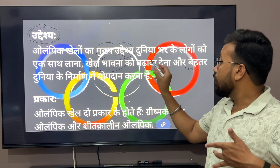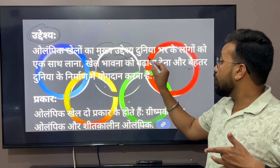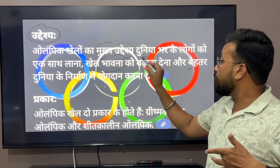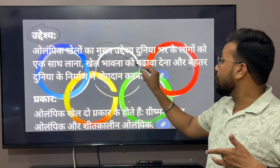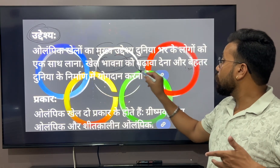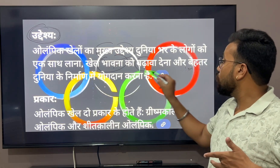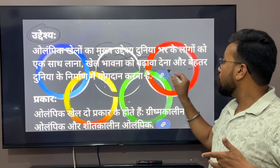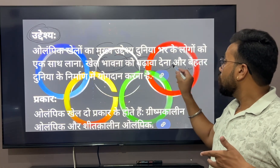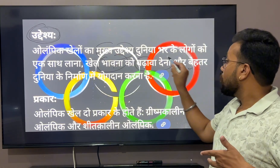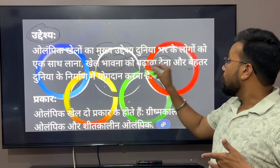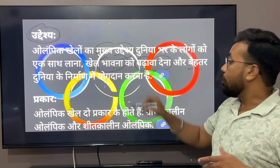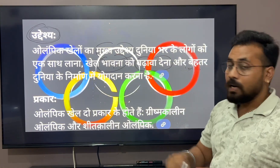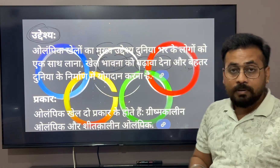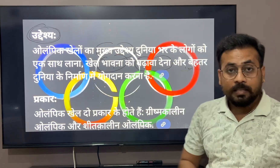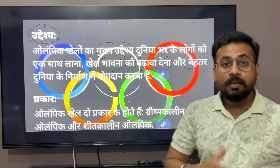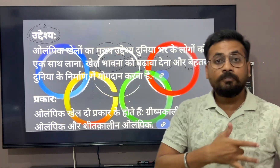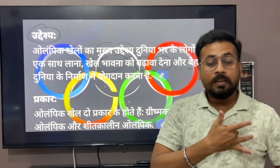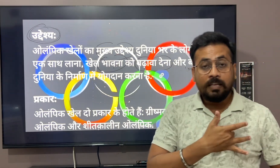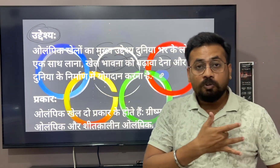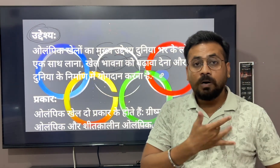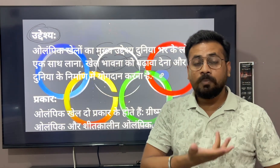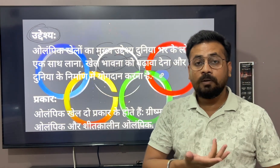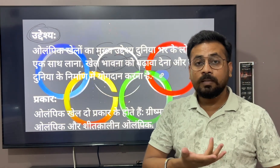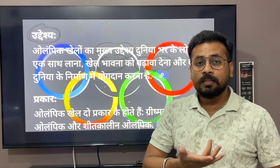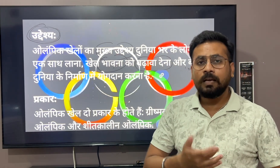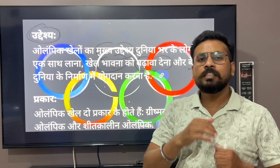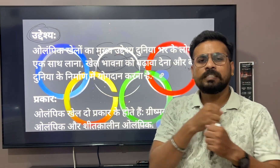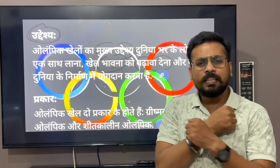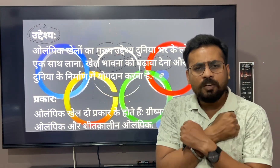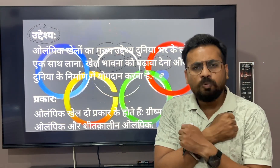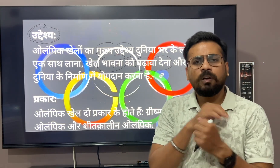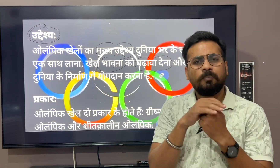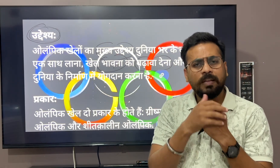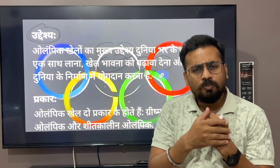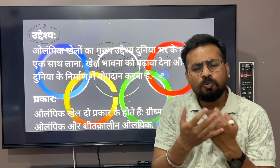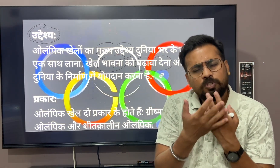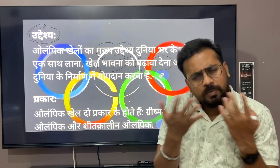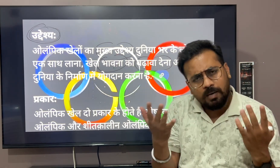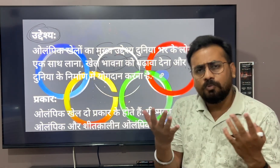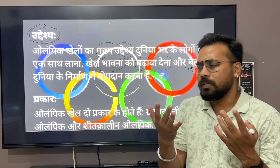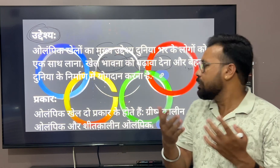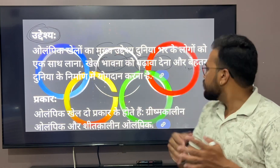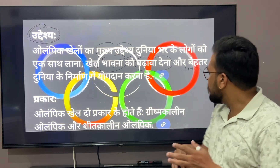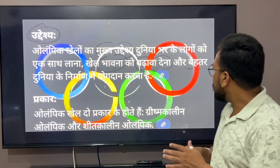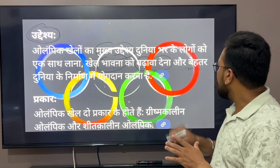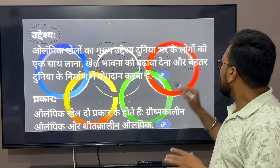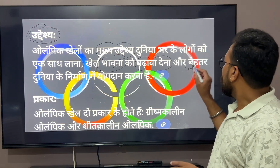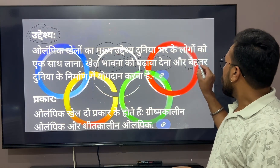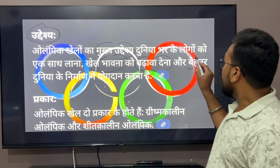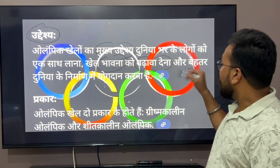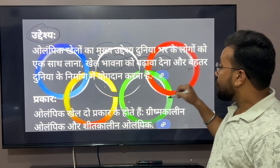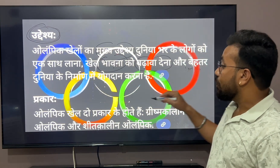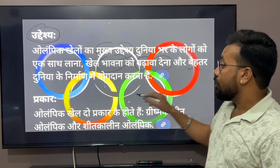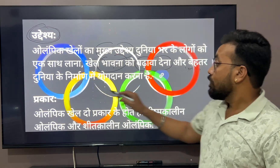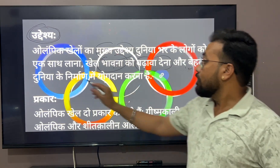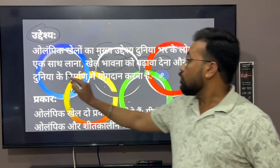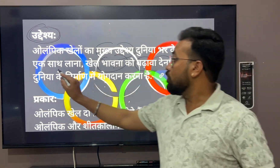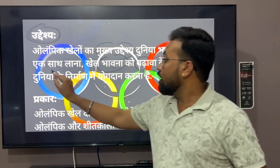ना, फीलिंग को बढ़ावा देता है, फीलिंग को बढ़ावा देता है, स्नेह को या प्रेम को, कुछ भी आप बोलिए, ठीक है ना। और बेहतर दुनिया का